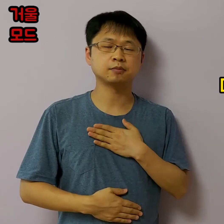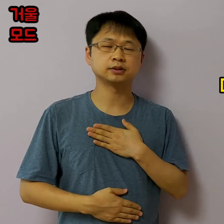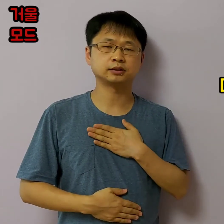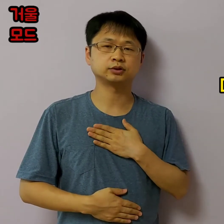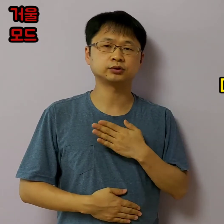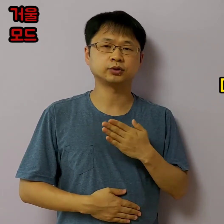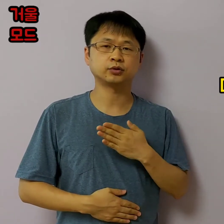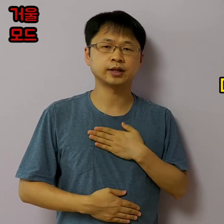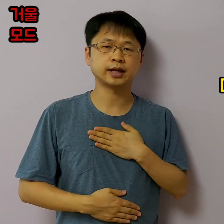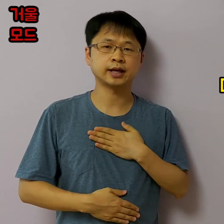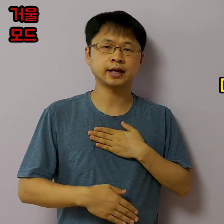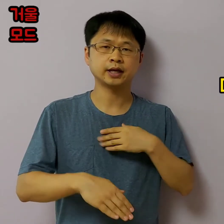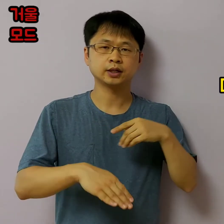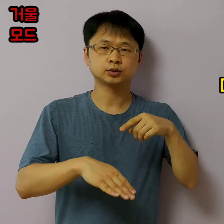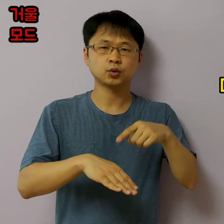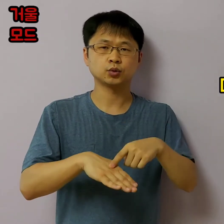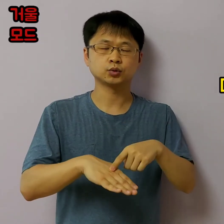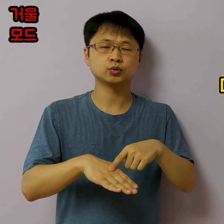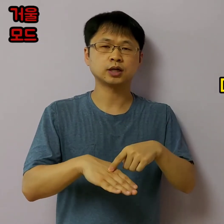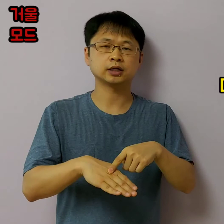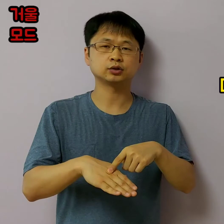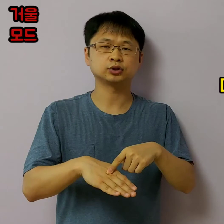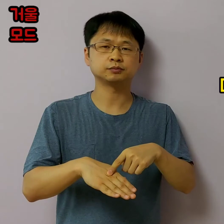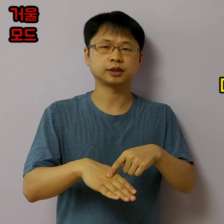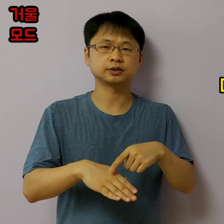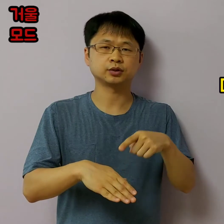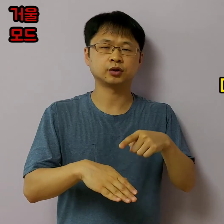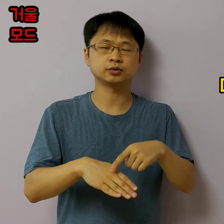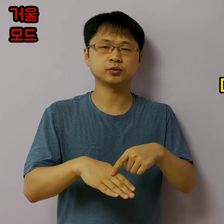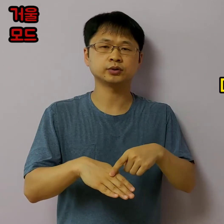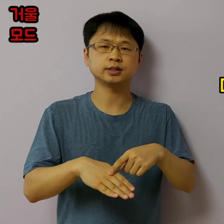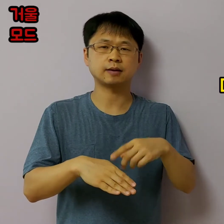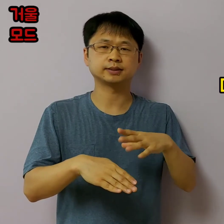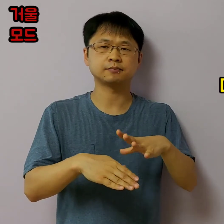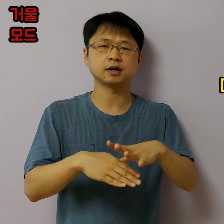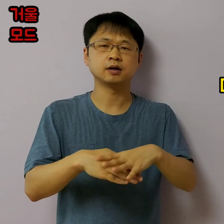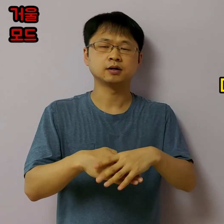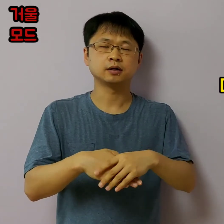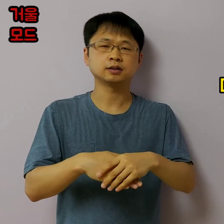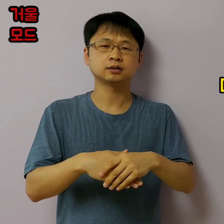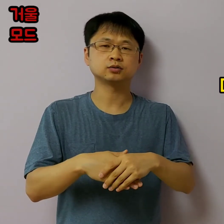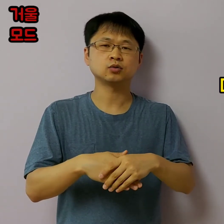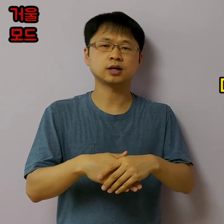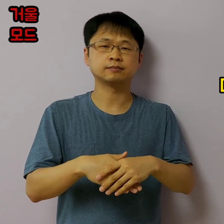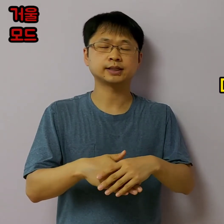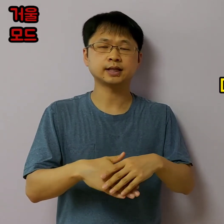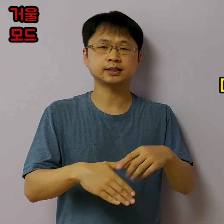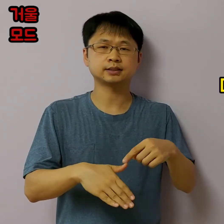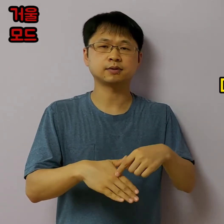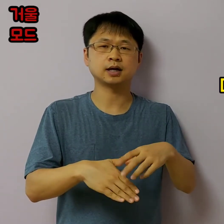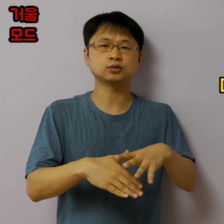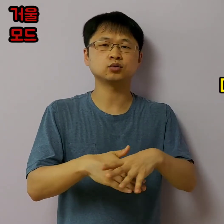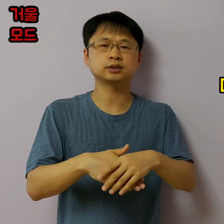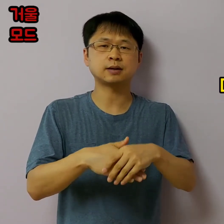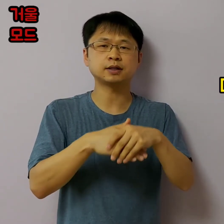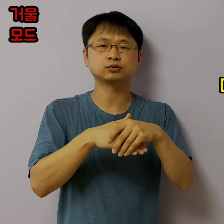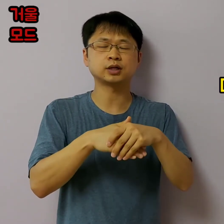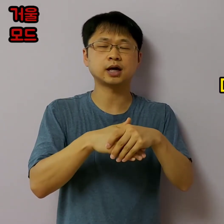먼저 해주시고요. 내 손을 가르쳐 주시면 되겠죠. 손을 감싸며, 여기서는 손을 감싸다 했지만 손을 잡아준다